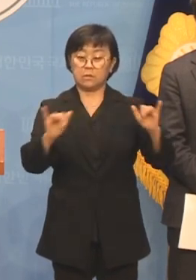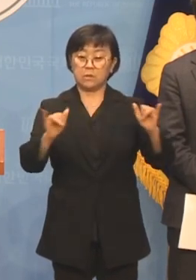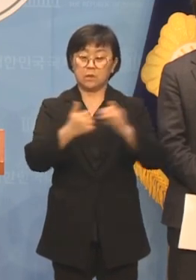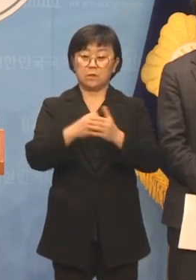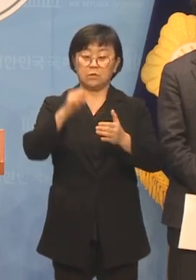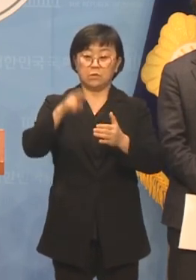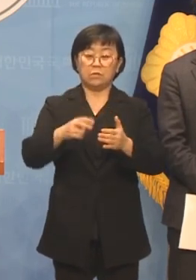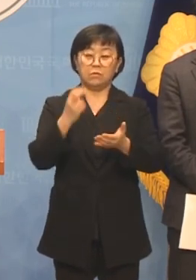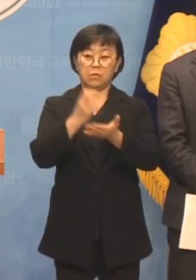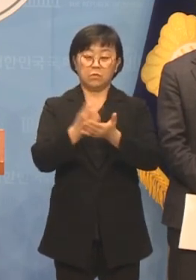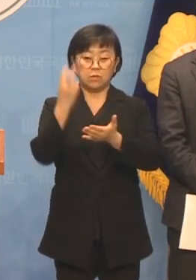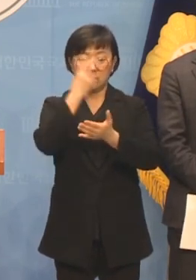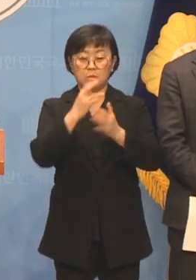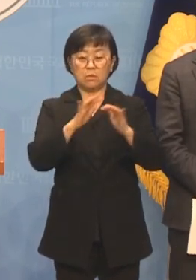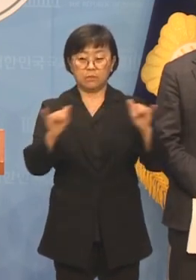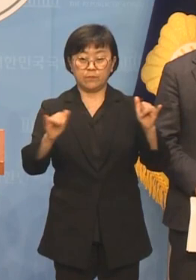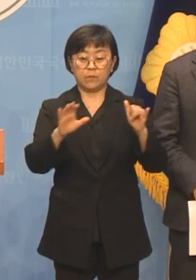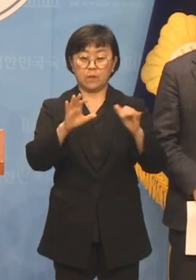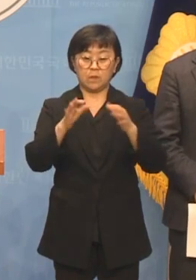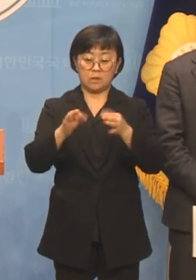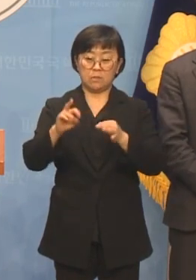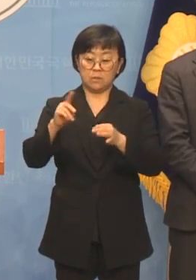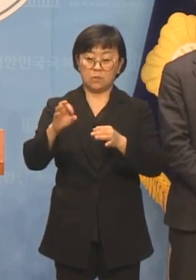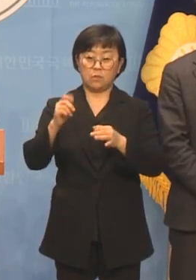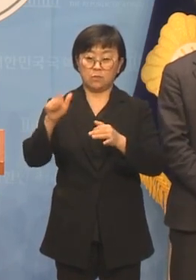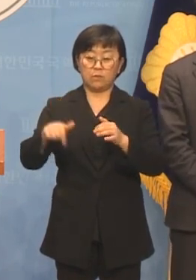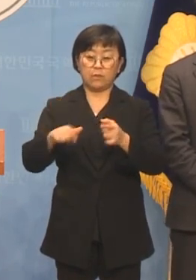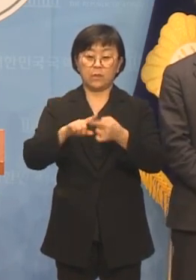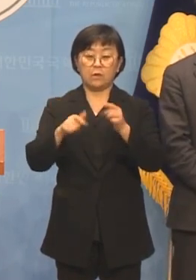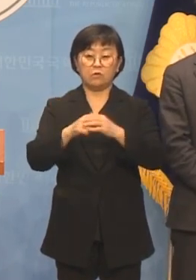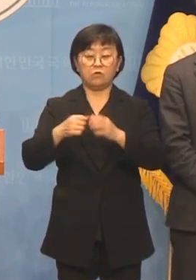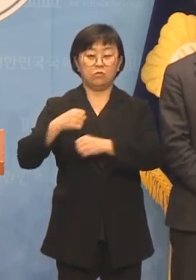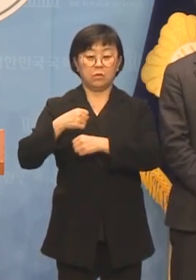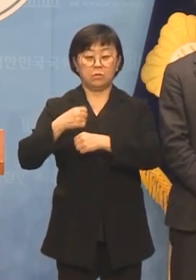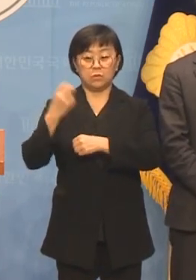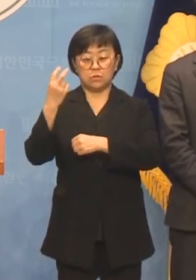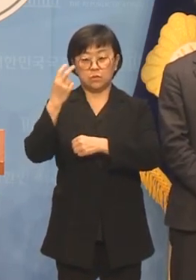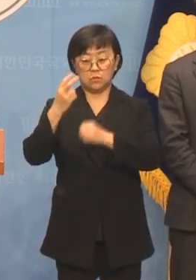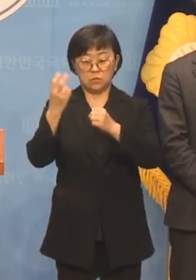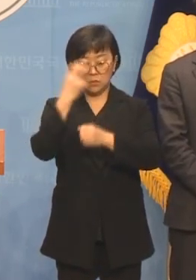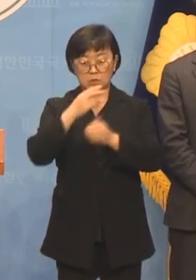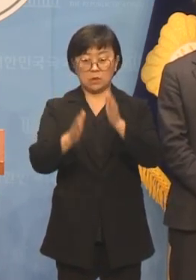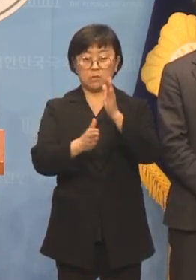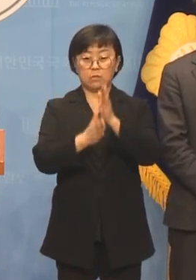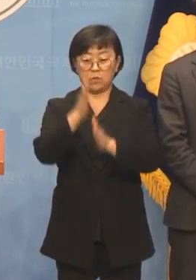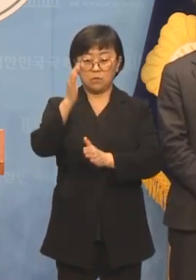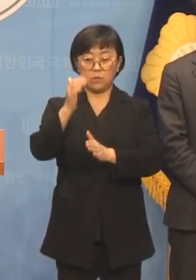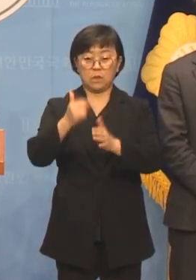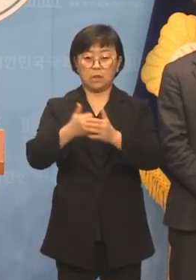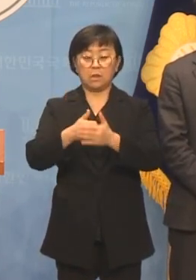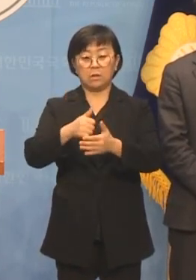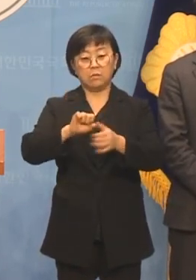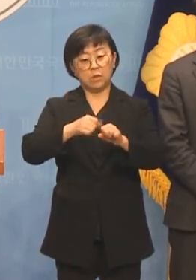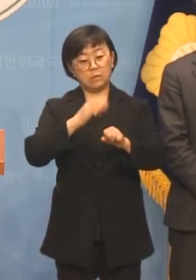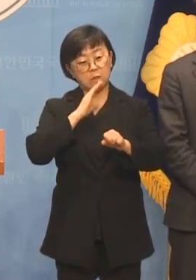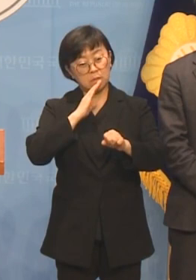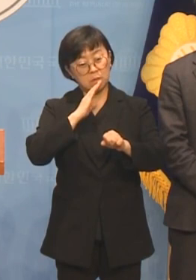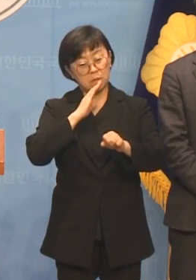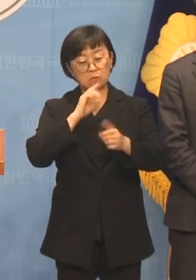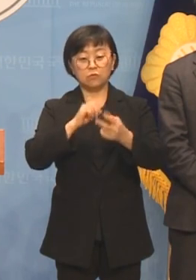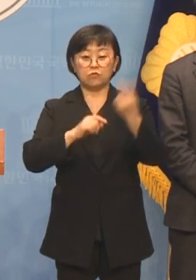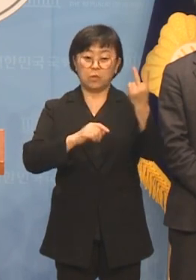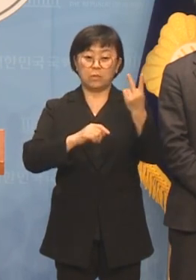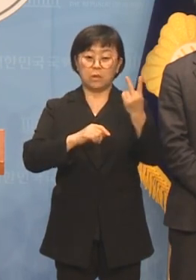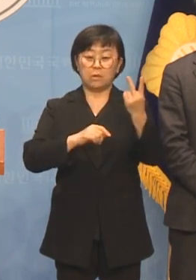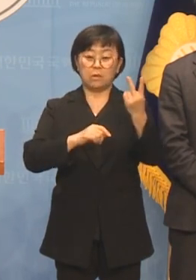유재은 법무관리관, 김동혁 검찰단장이 국방부 조사본부에 처벌 대상인지 판단을 빼라,